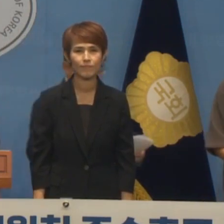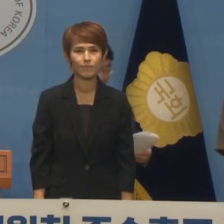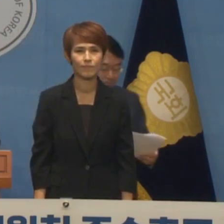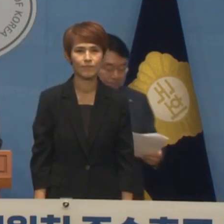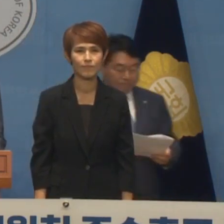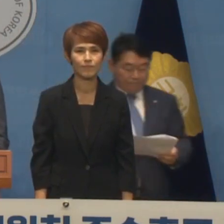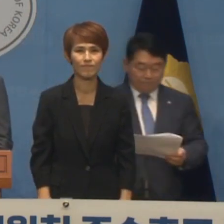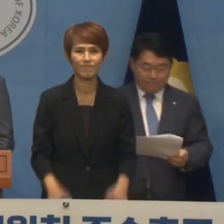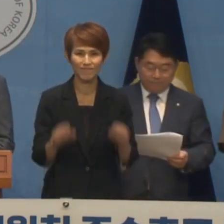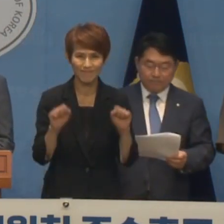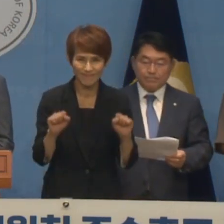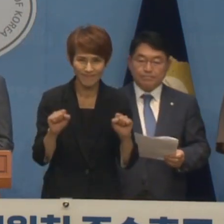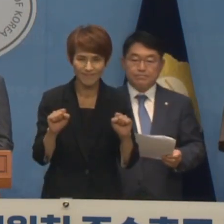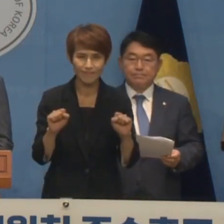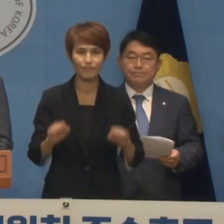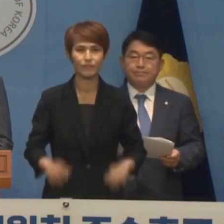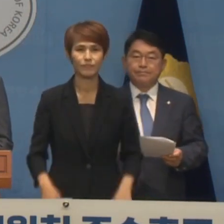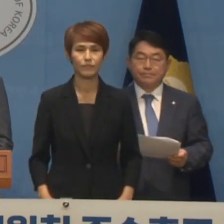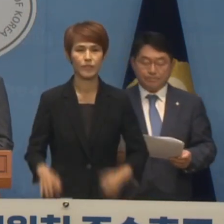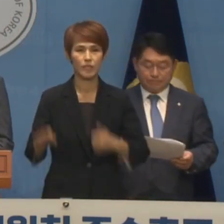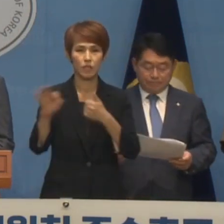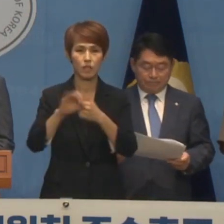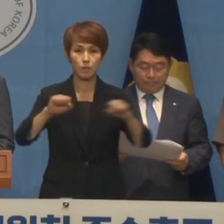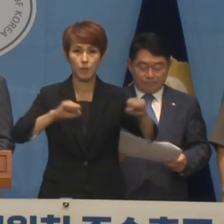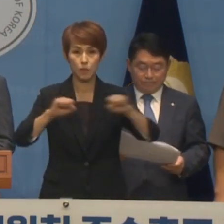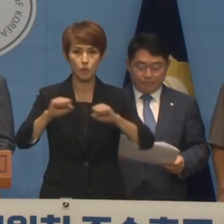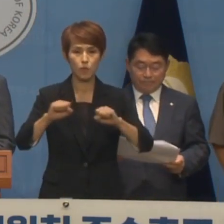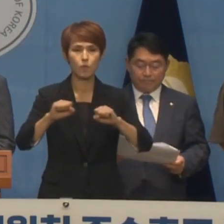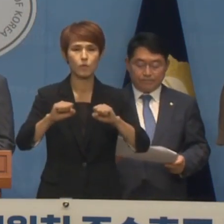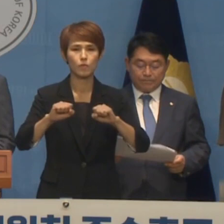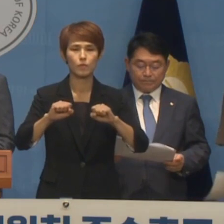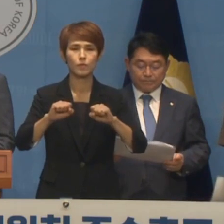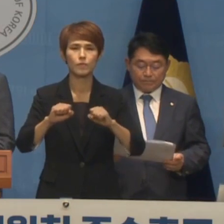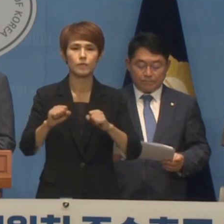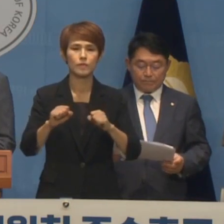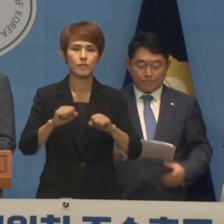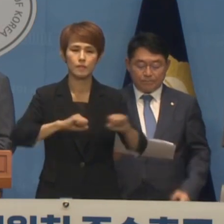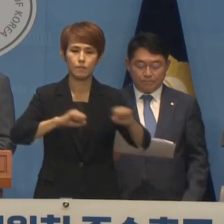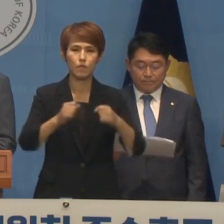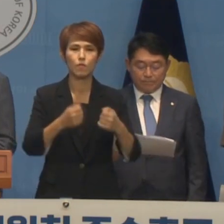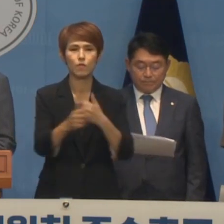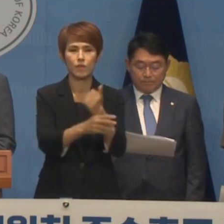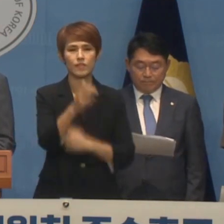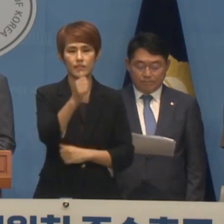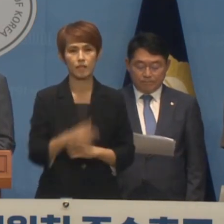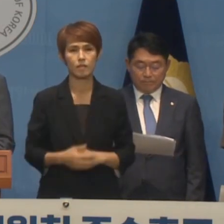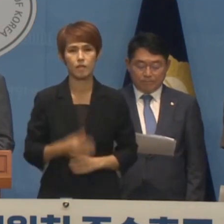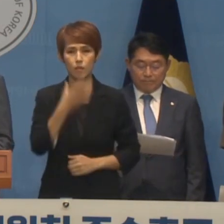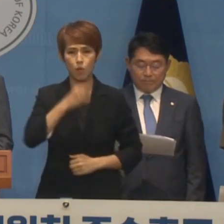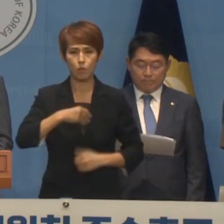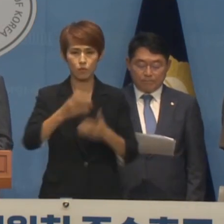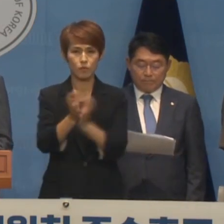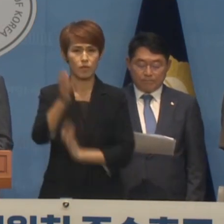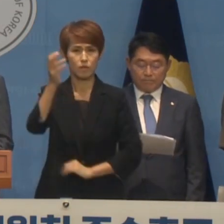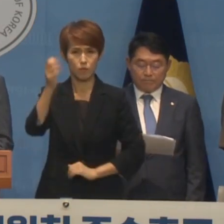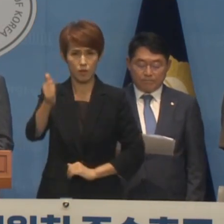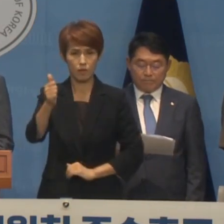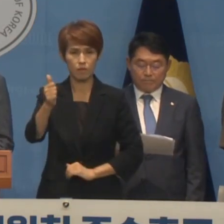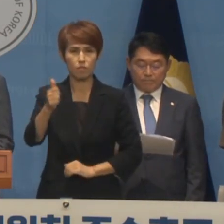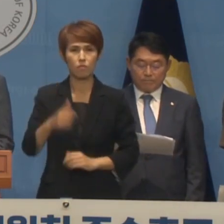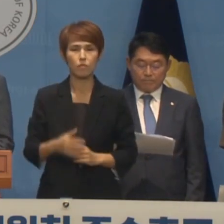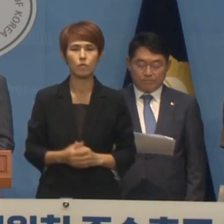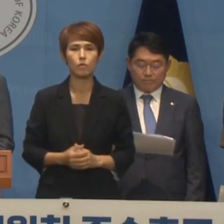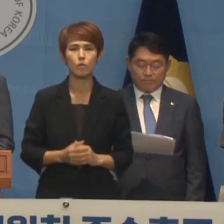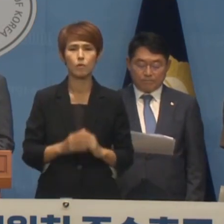네, 안녕하세요. 연금행동 공동집행위원장 이찬진입니다. 보건복지부 장관과 국민의 노후 연금급여를